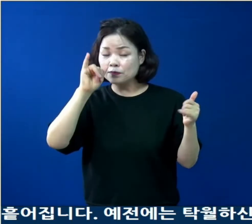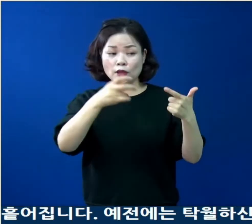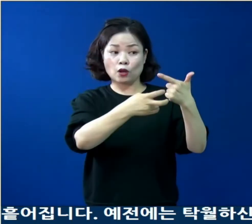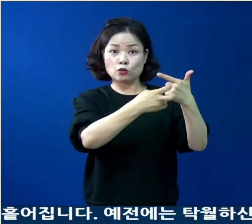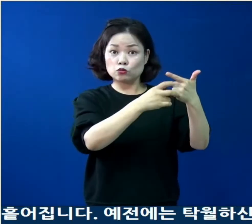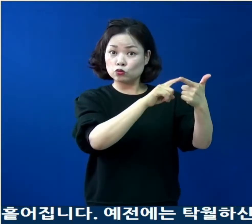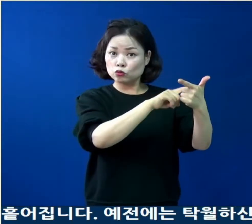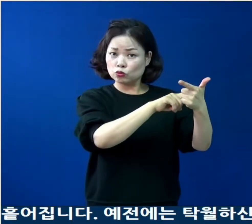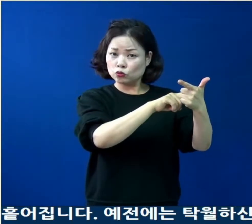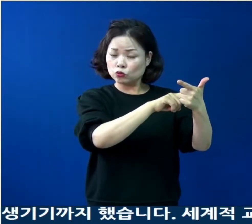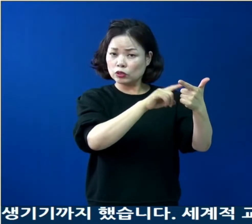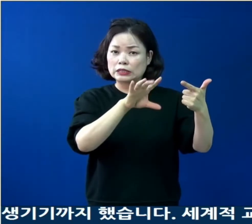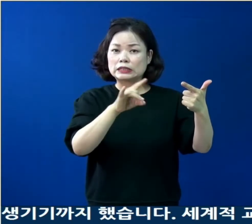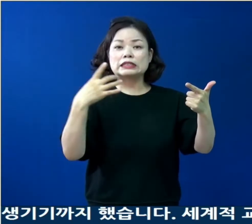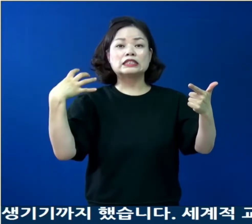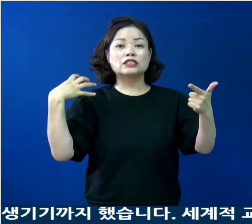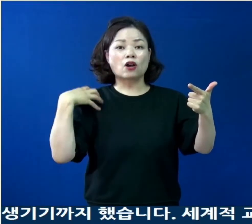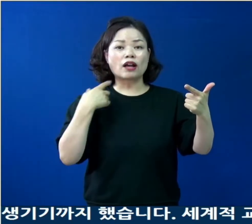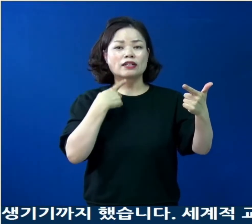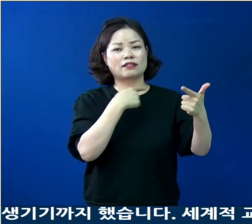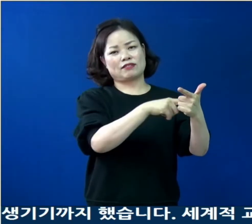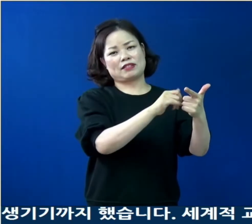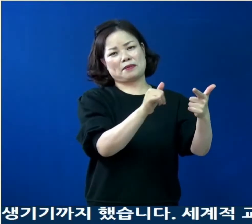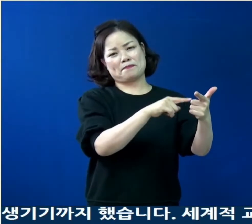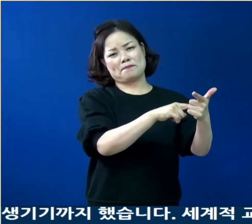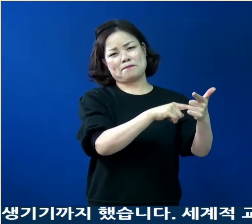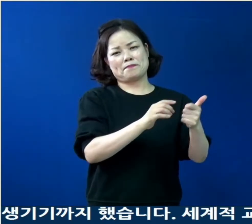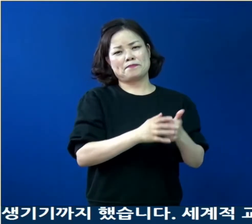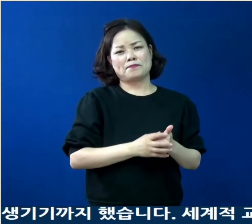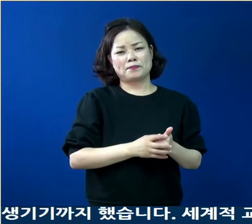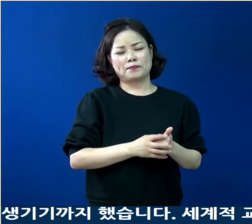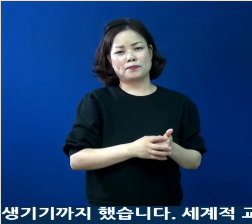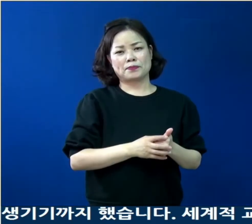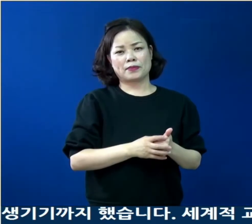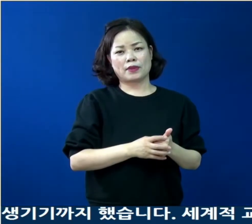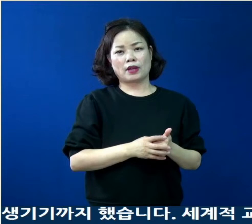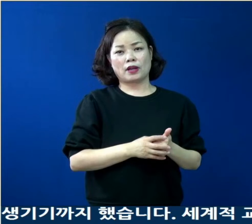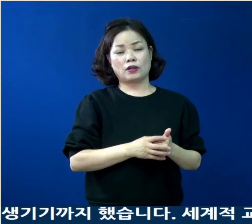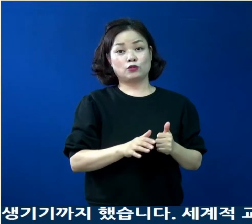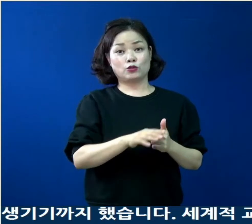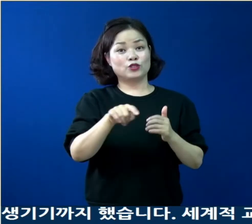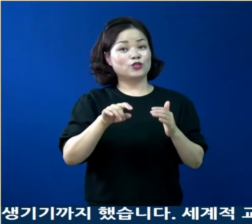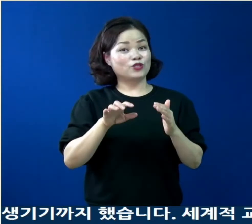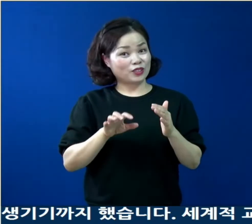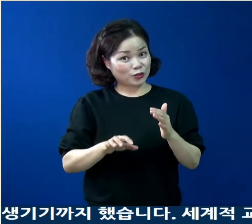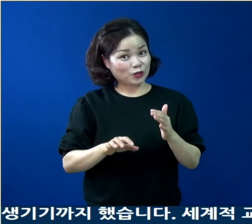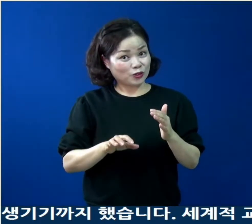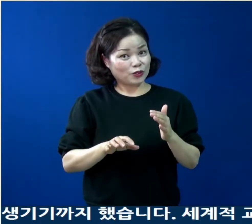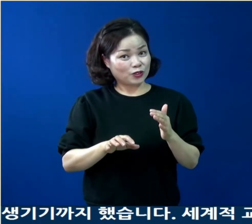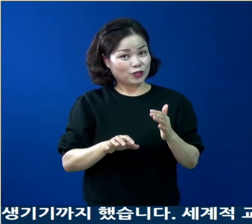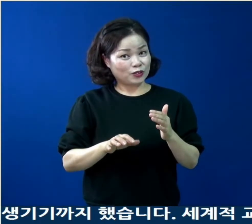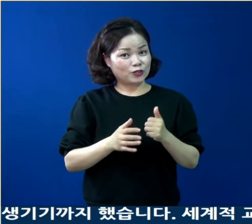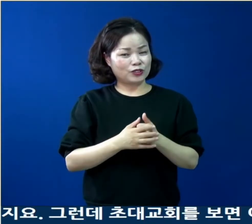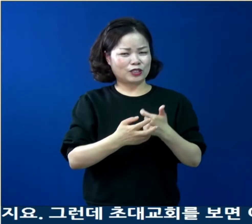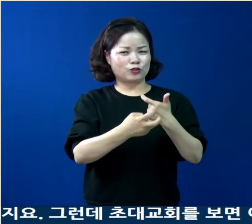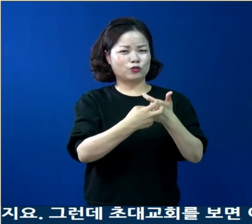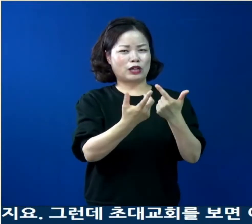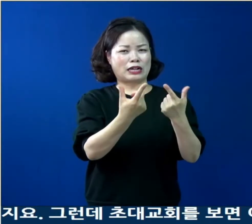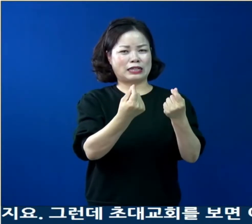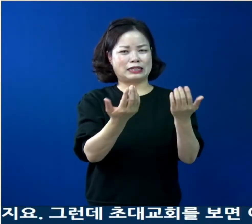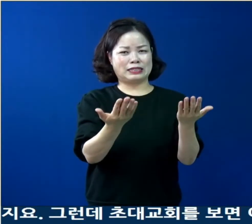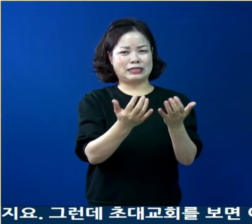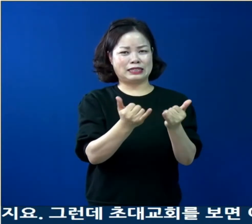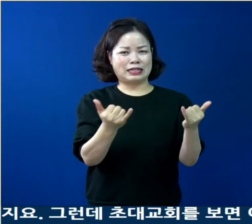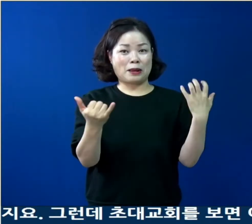누가가 그중 한 인물로 보입니다. 여러분, 우리 중에도 이런 누가의